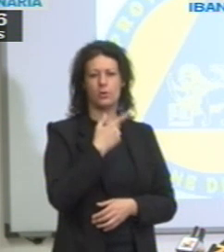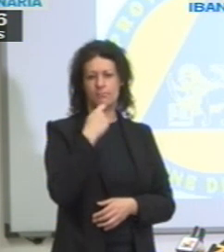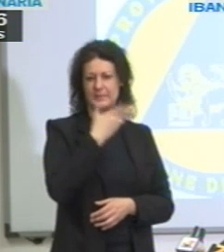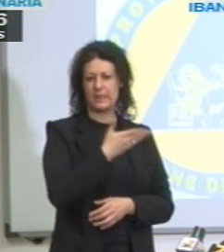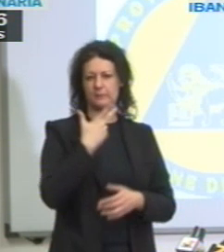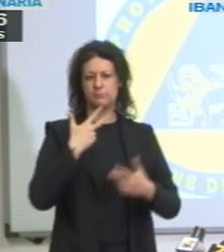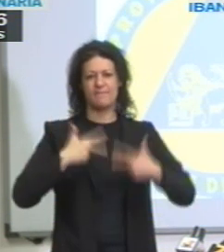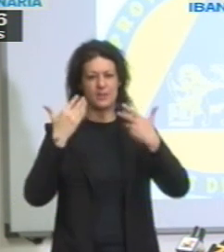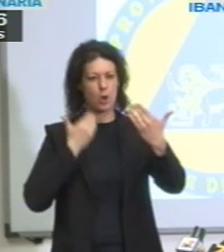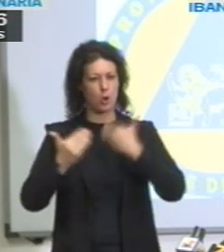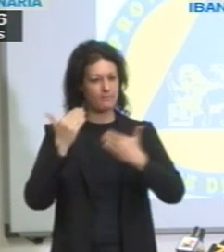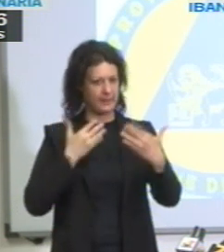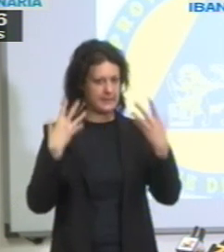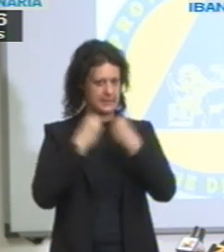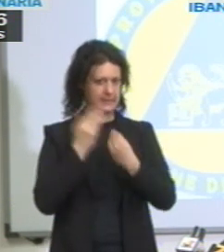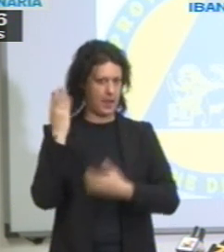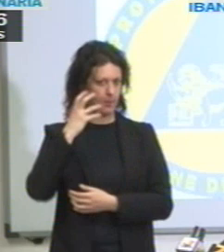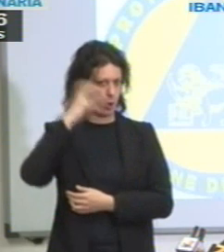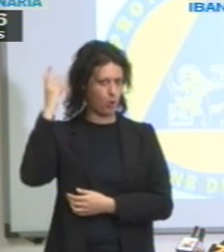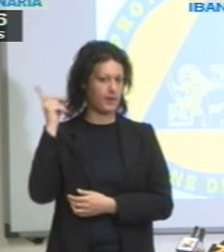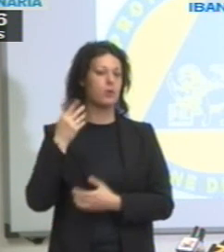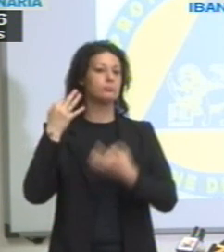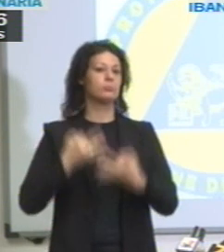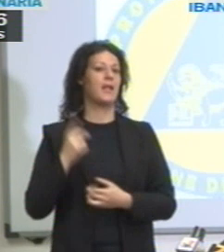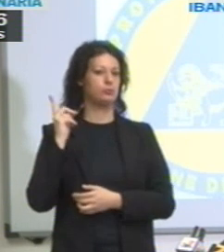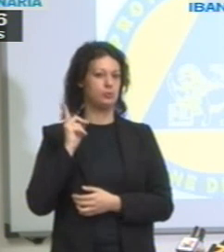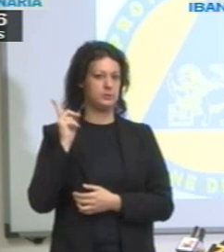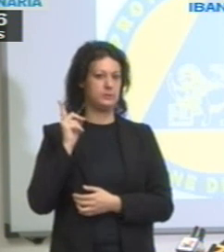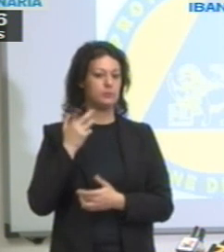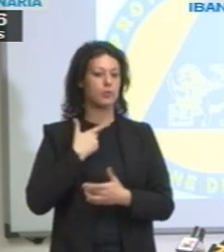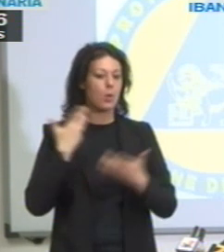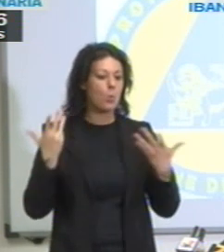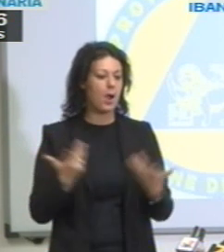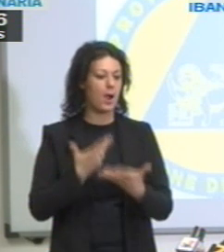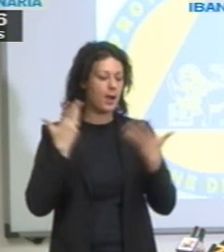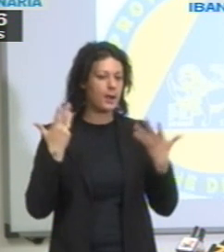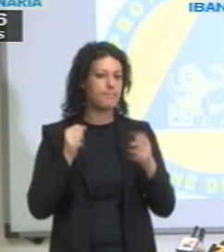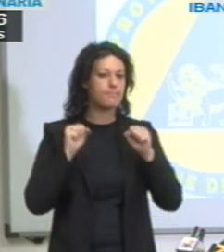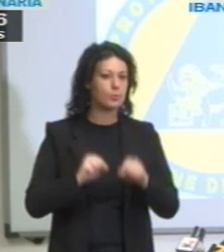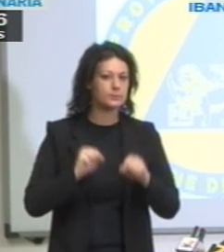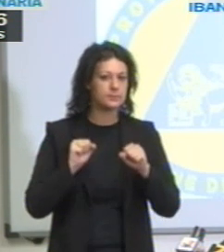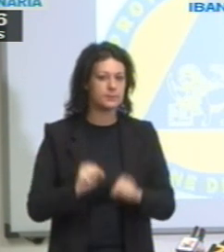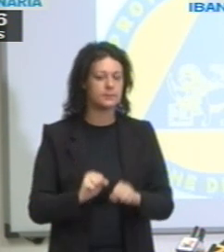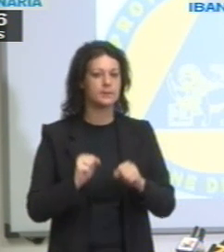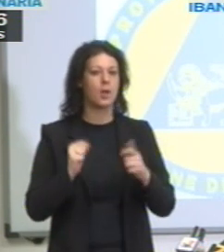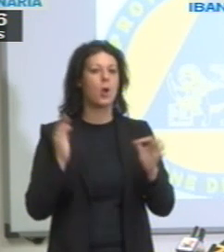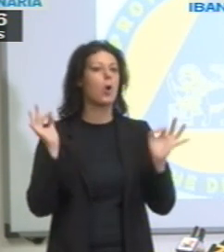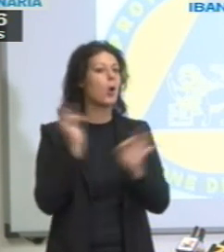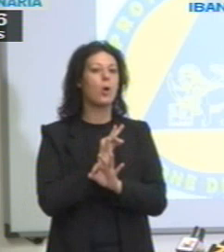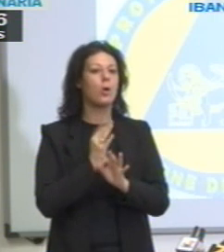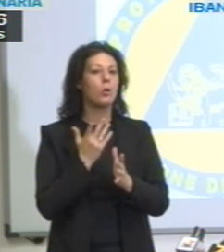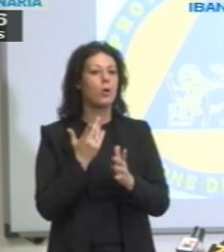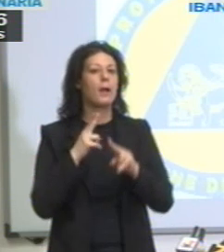con chi alla fin fine decide se c'era qualche, insomma, finestra, se c'era o se rimane,